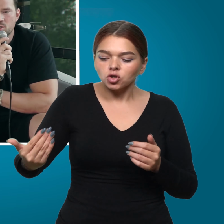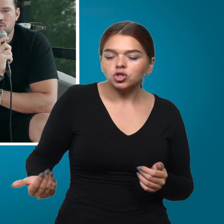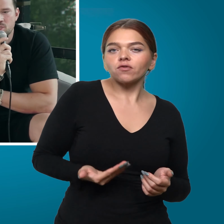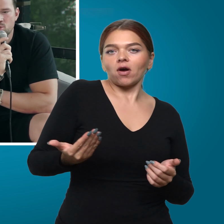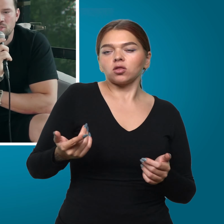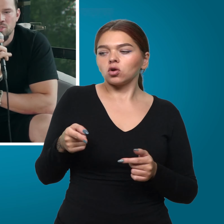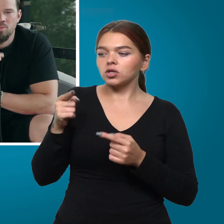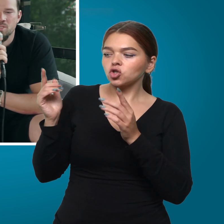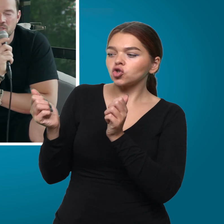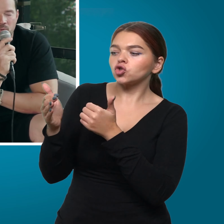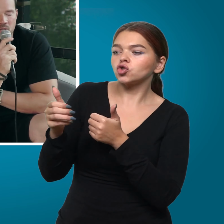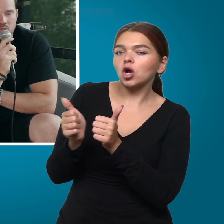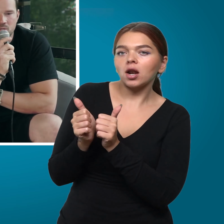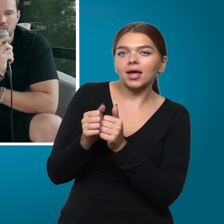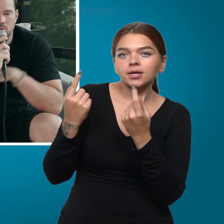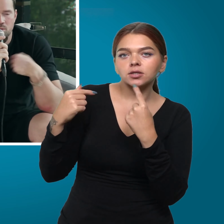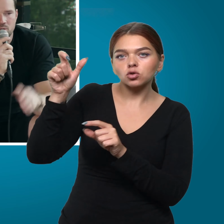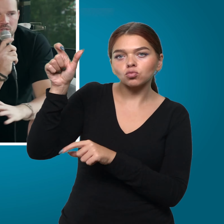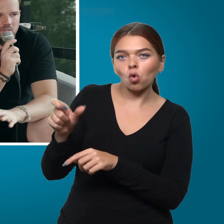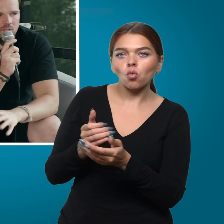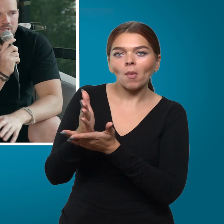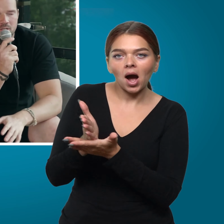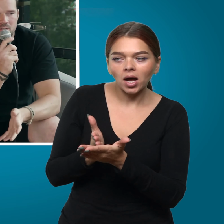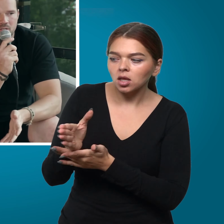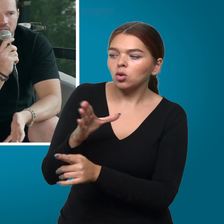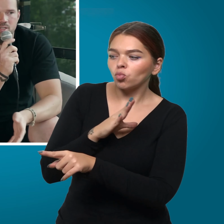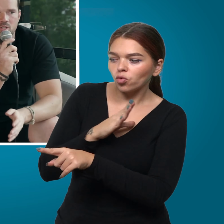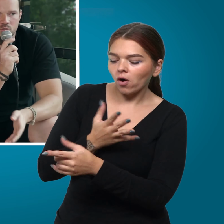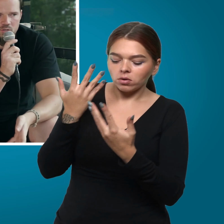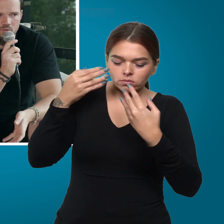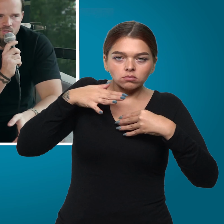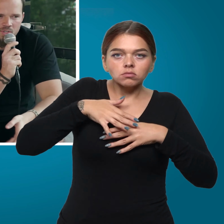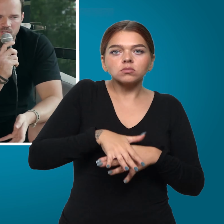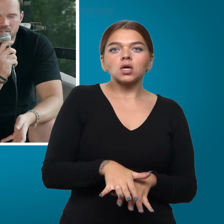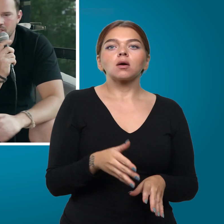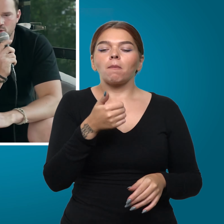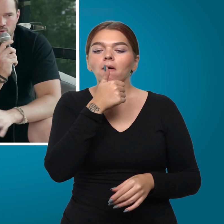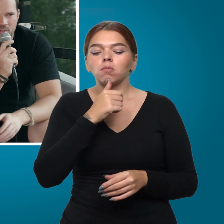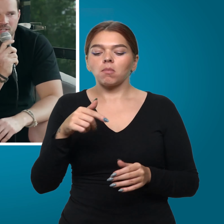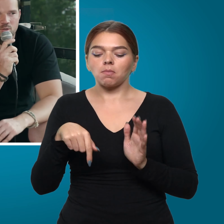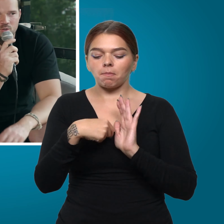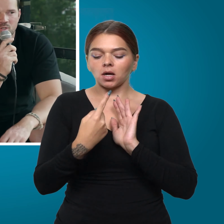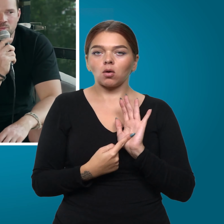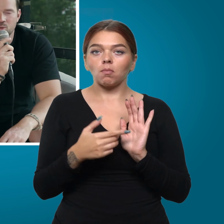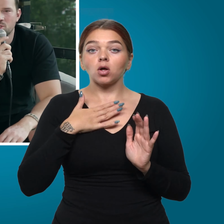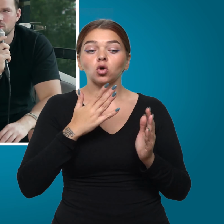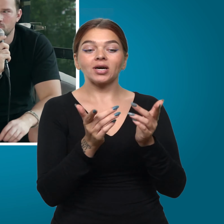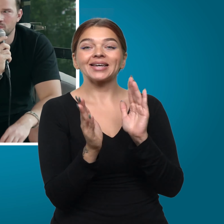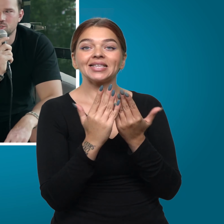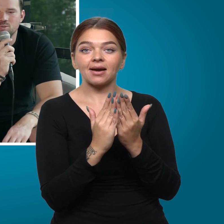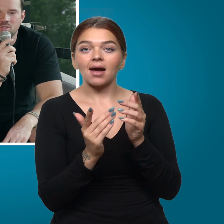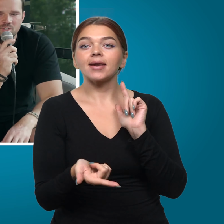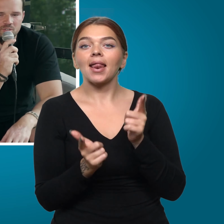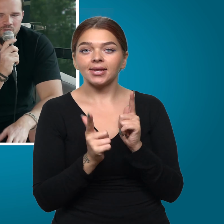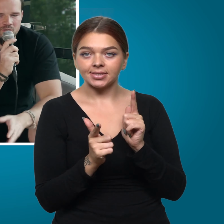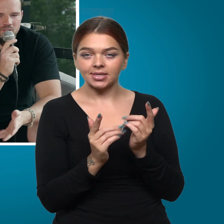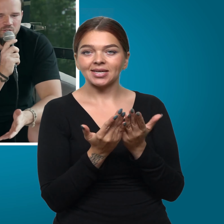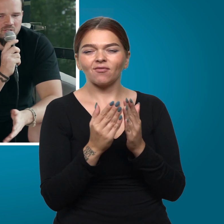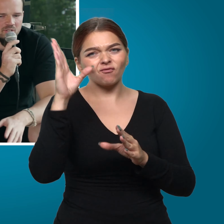galiausiai viskas nugula. Kai manęs irgi paklausė, kadangi mano knyga yra ganėtinai realistinio stiliaus ir ten jokių fantastikos elementų ar kažko panašaus nėra,